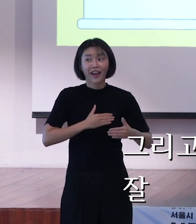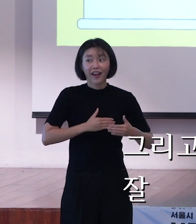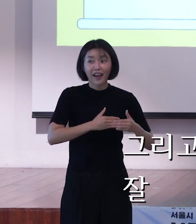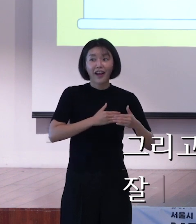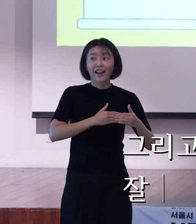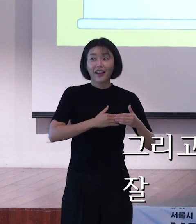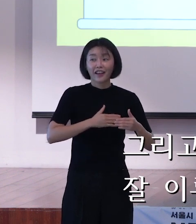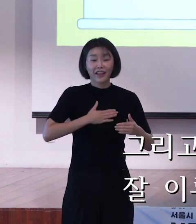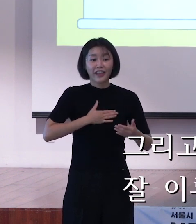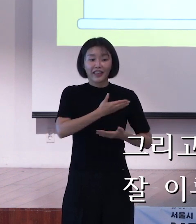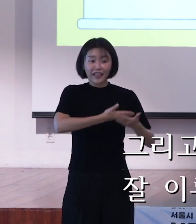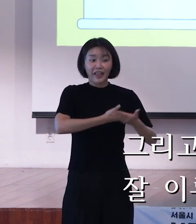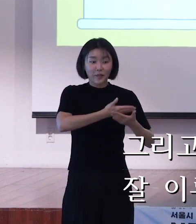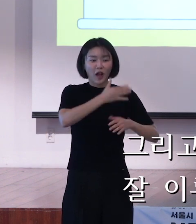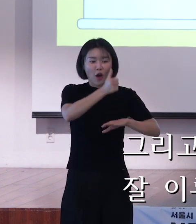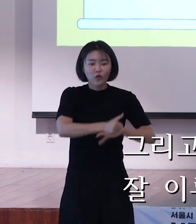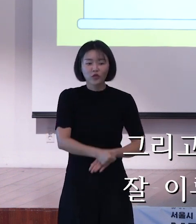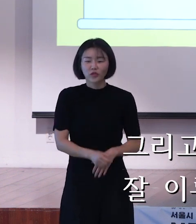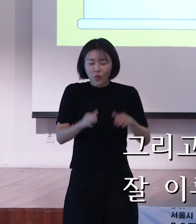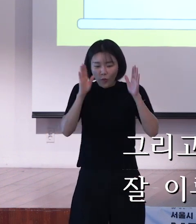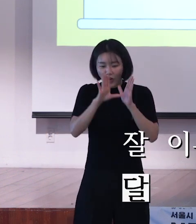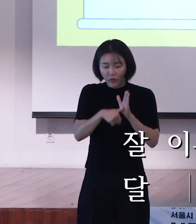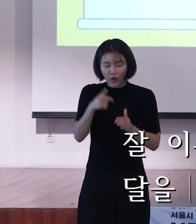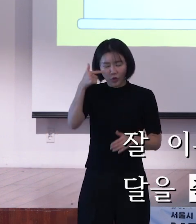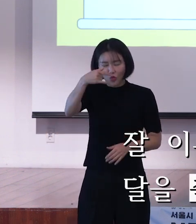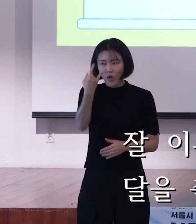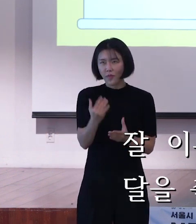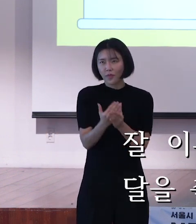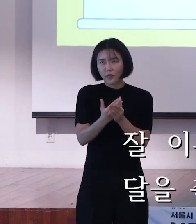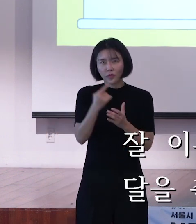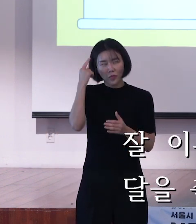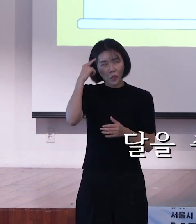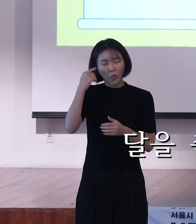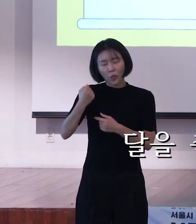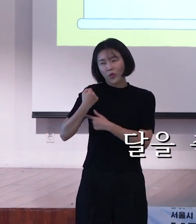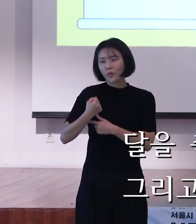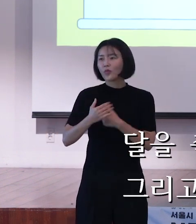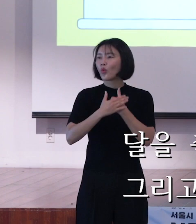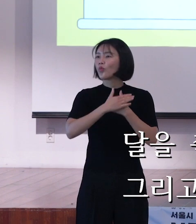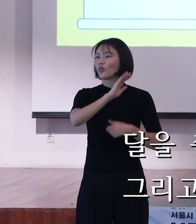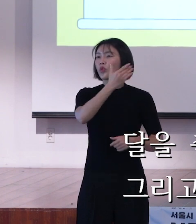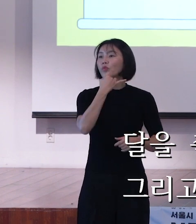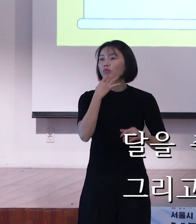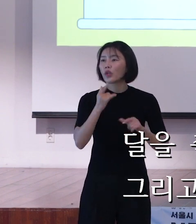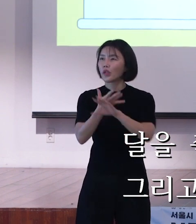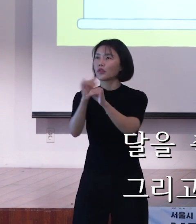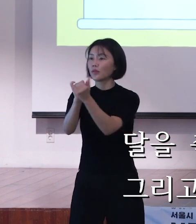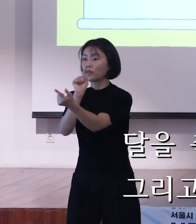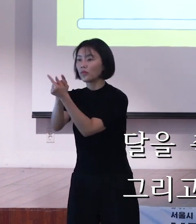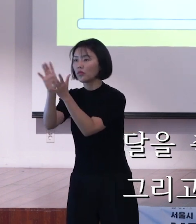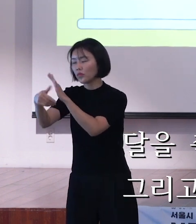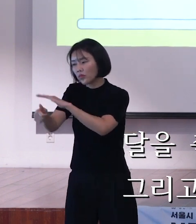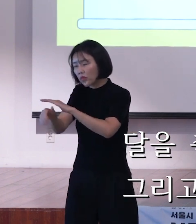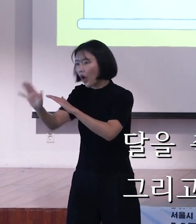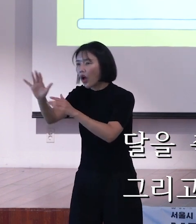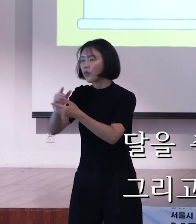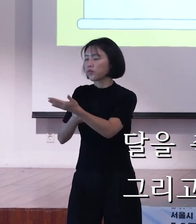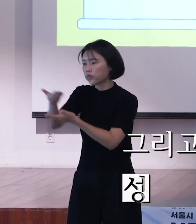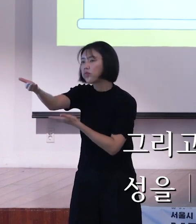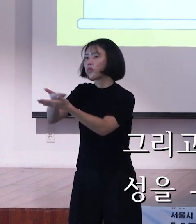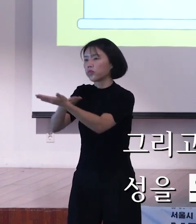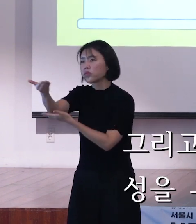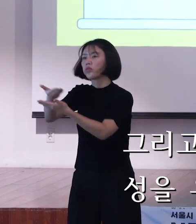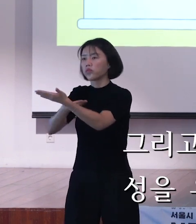잘 이루어지게 되면 뇌 발달을 촉진시킨다고 합니다. 그리고 사회적 유대감, 형성을